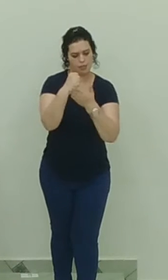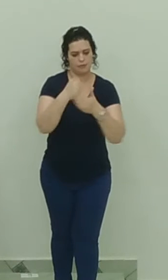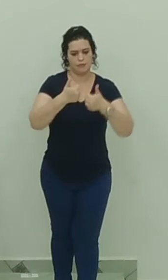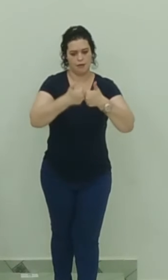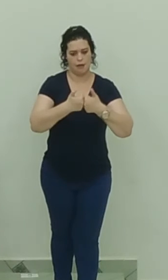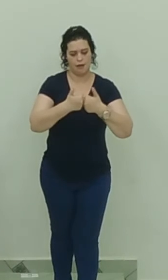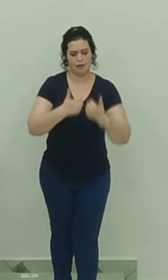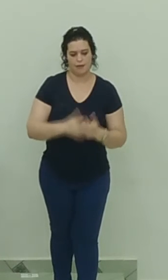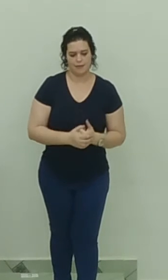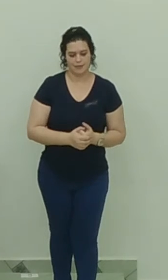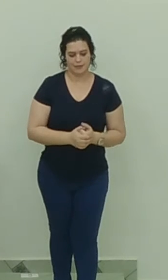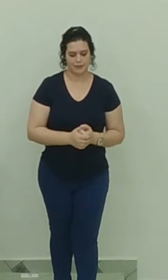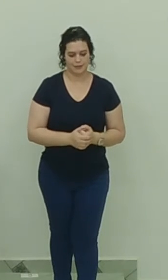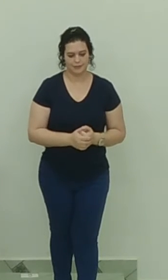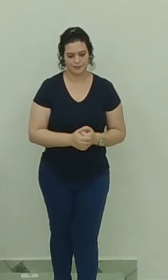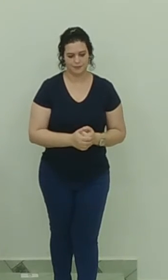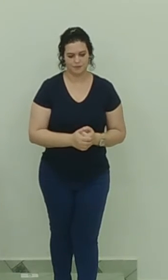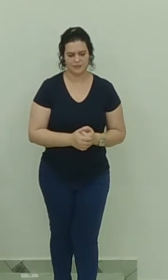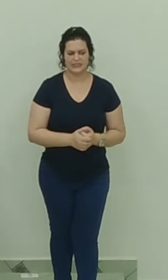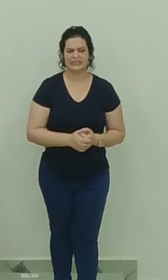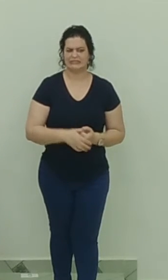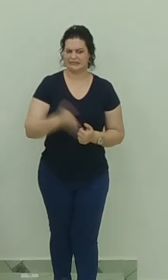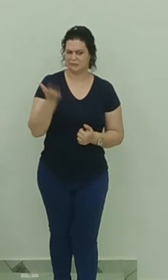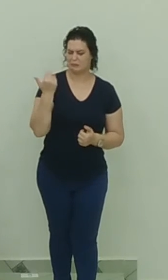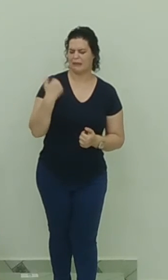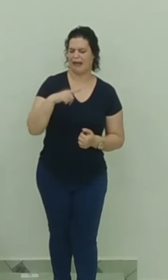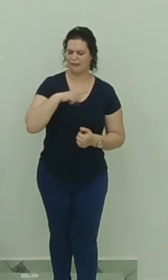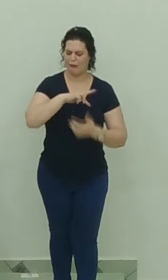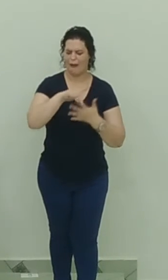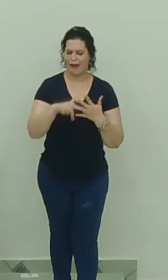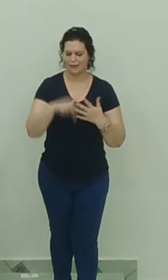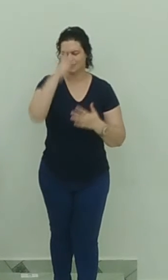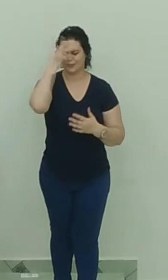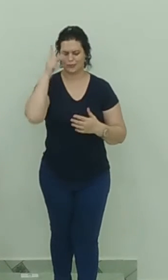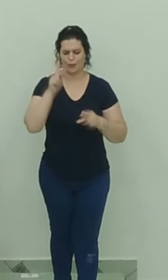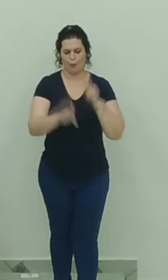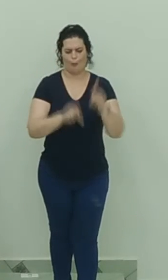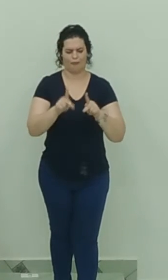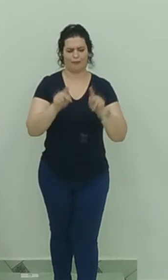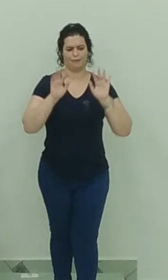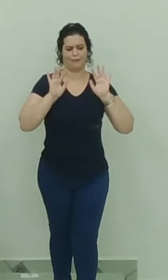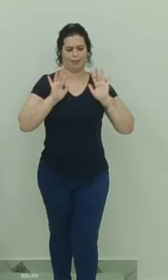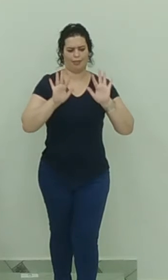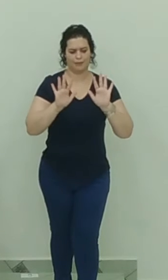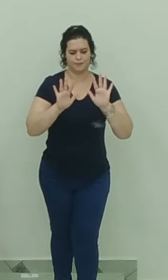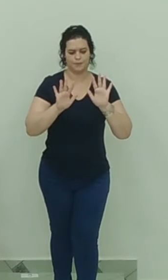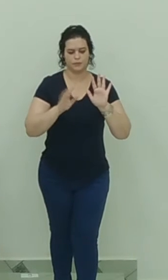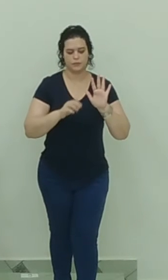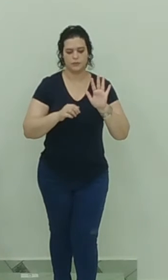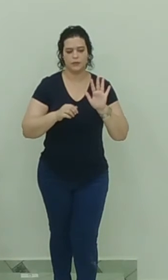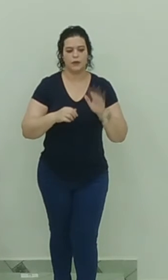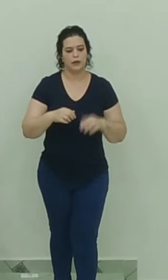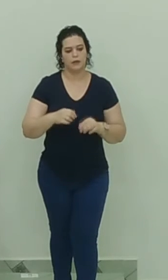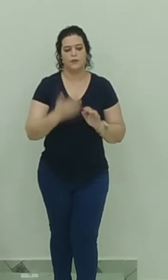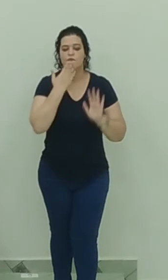representando. Nós vamos seguir a Deus e respeitamos liderança, respeitamos